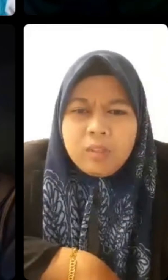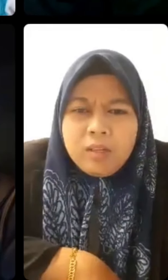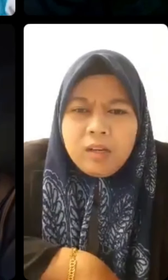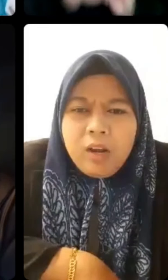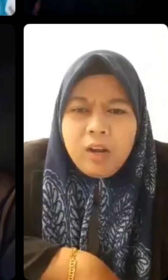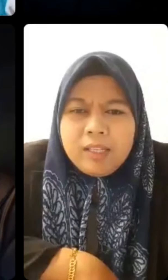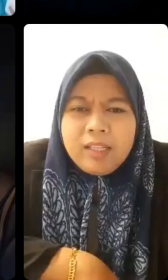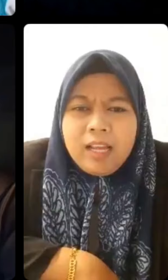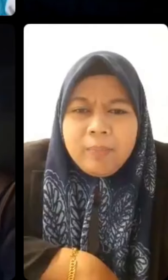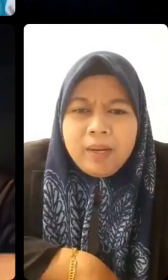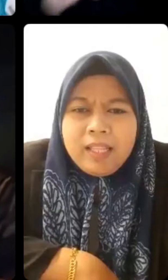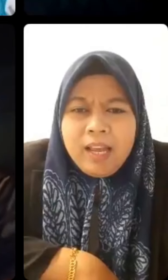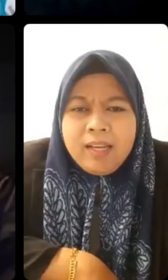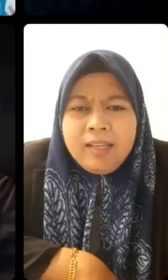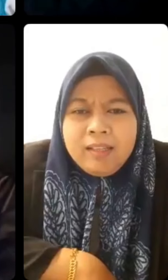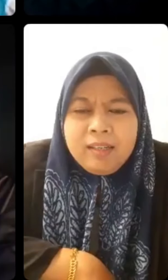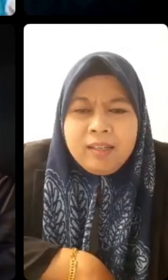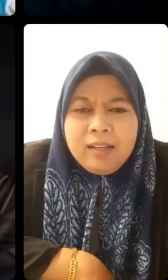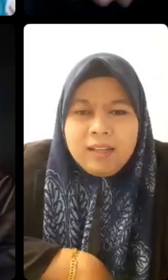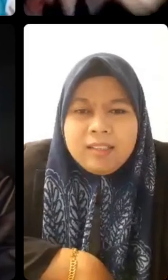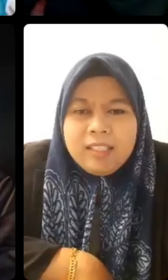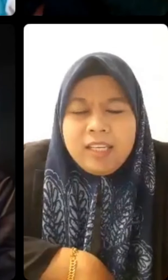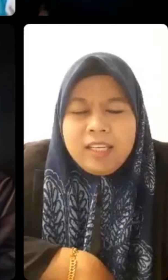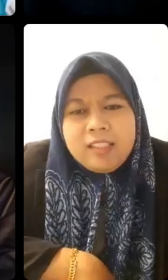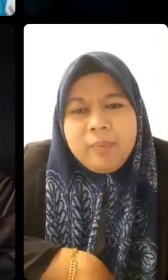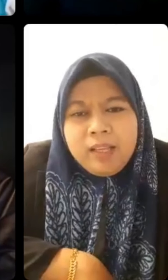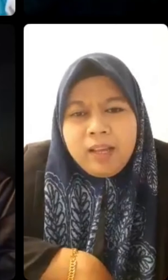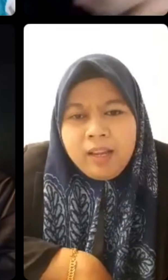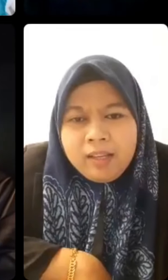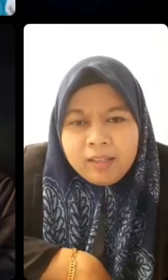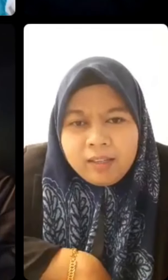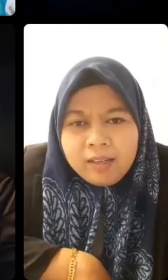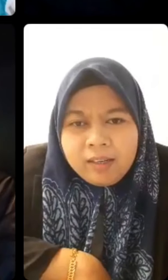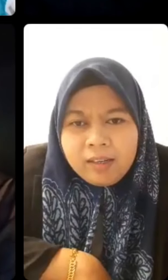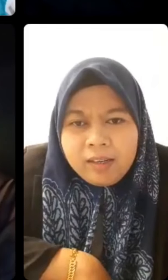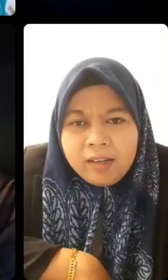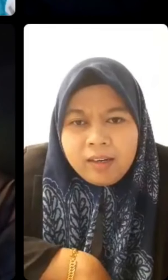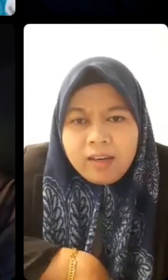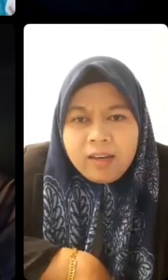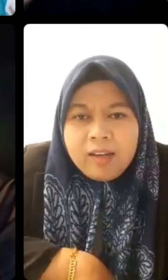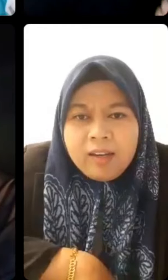Macam contohnya kalau macam kita nak ajar perkataan, cik ni saja perkataan